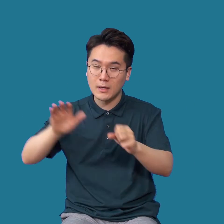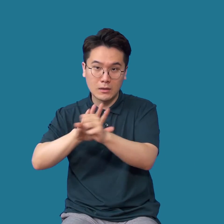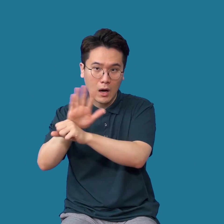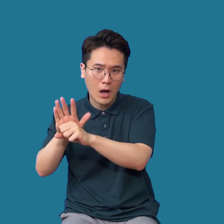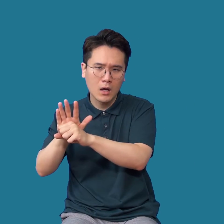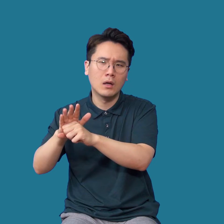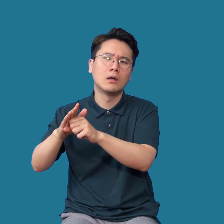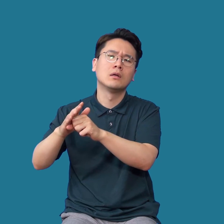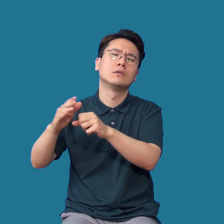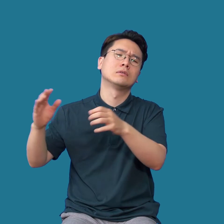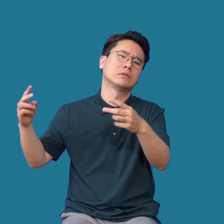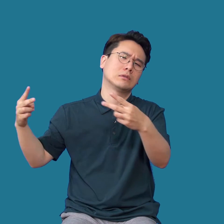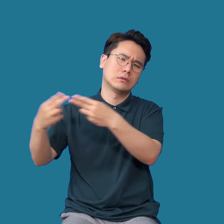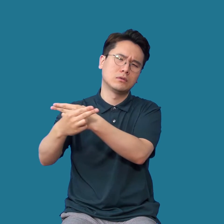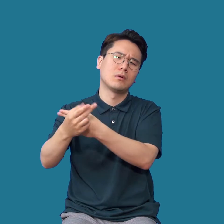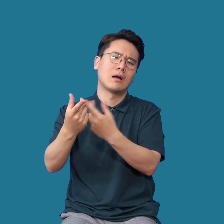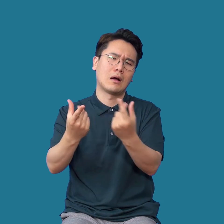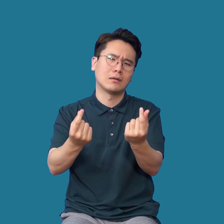수 없는 것이라고 합니다.